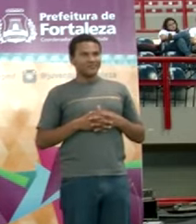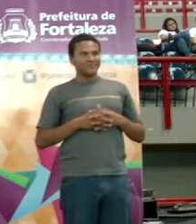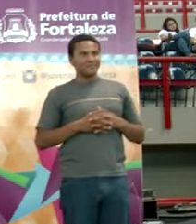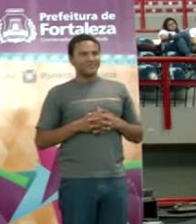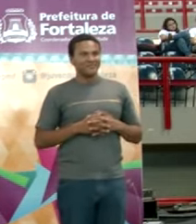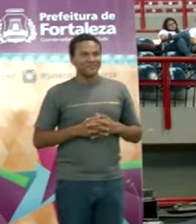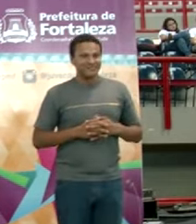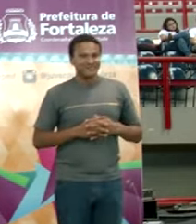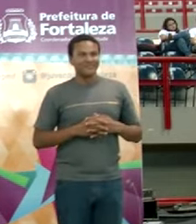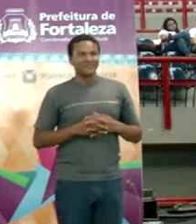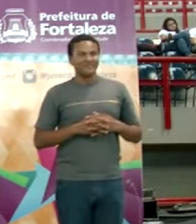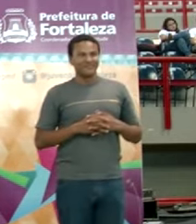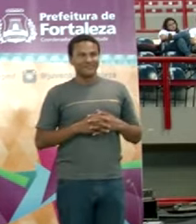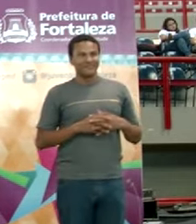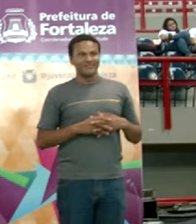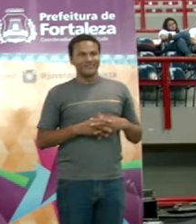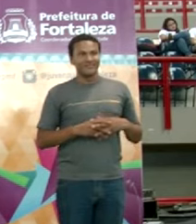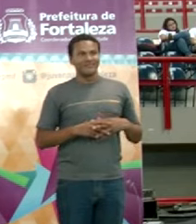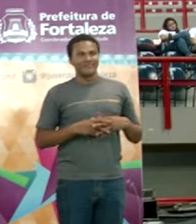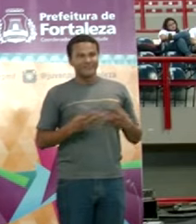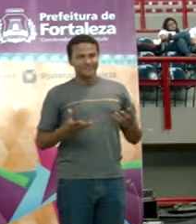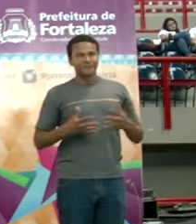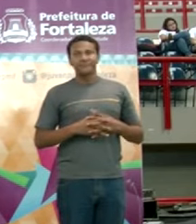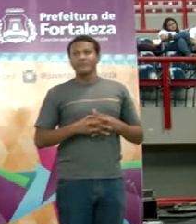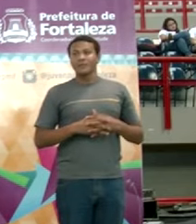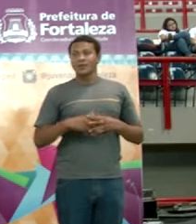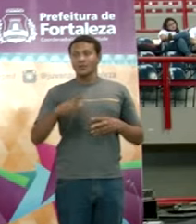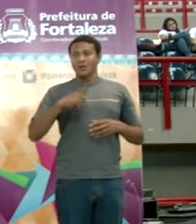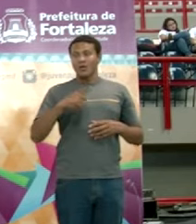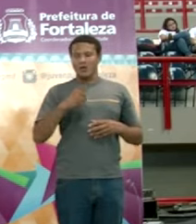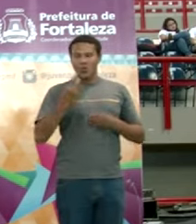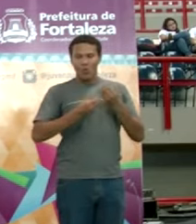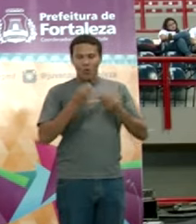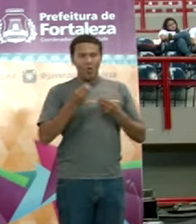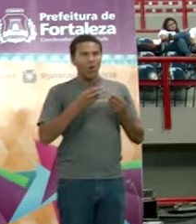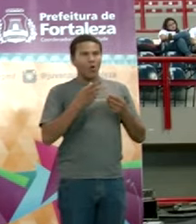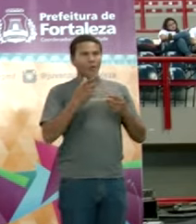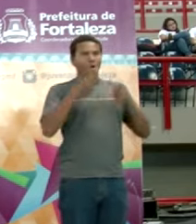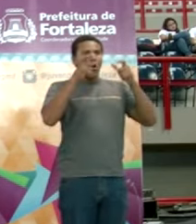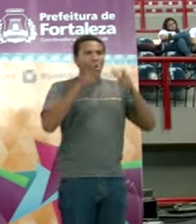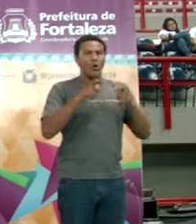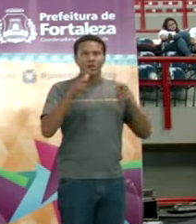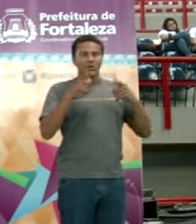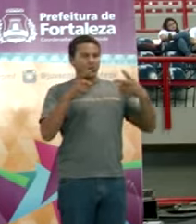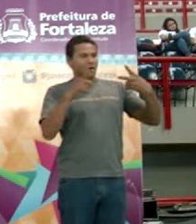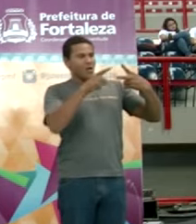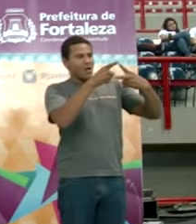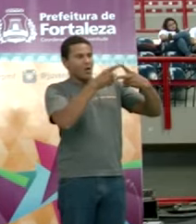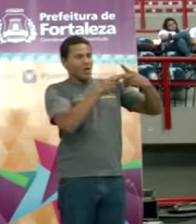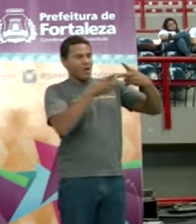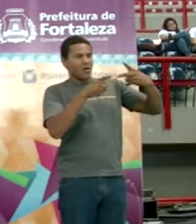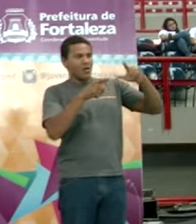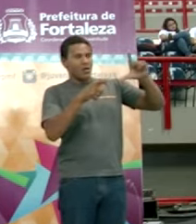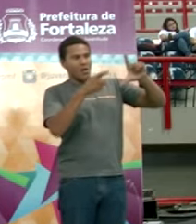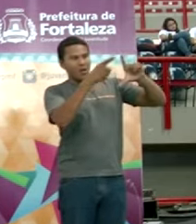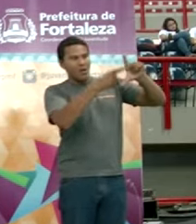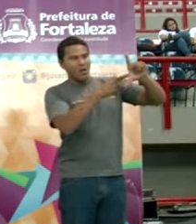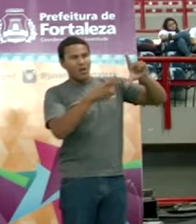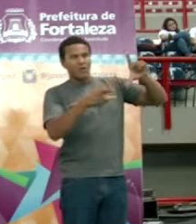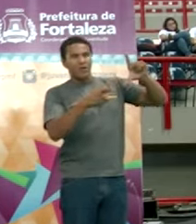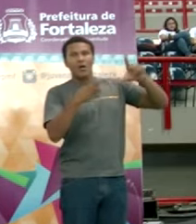PA? Onde está o coeficiente angular? Onde está a relação entre a variação do Y e a variação do